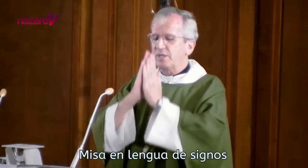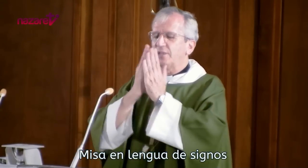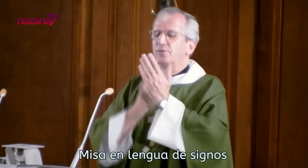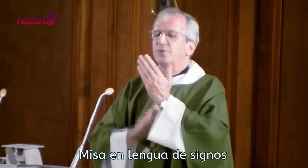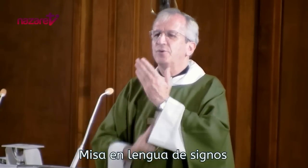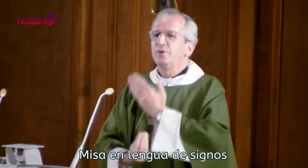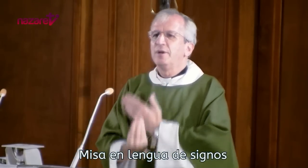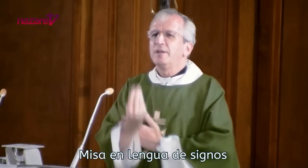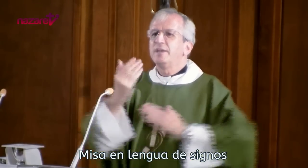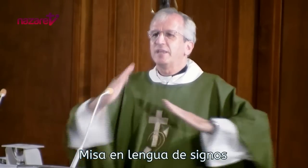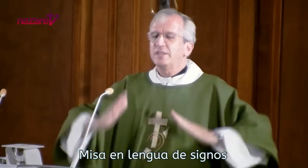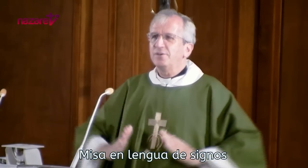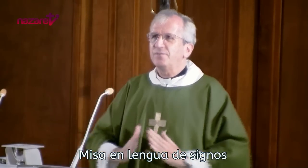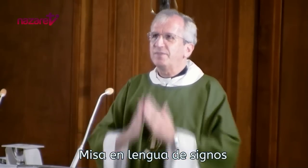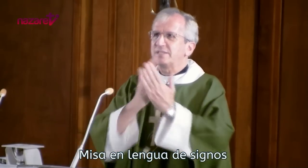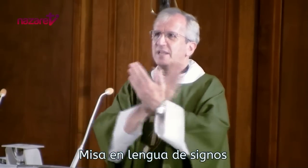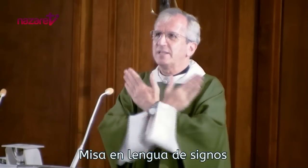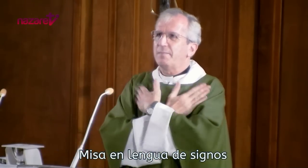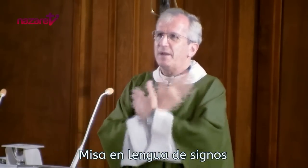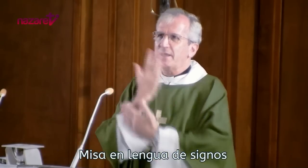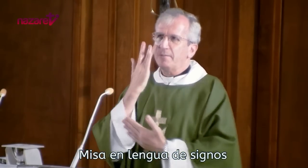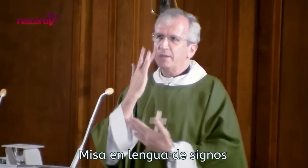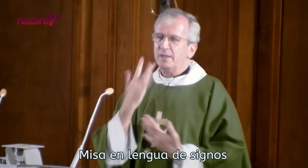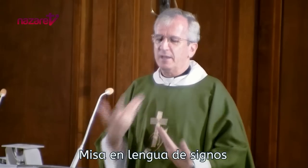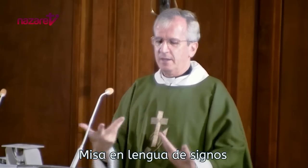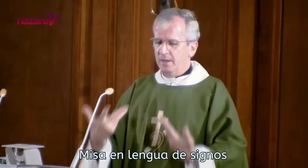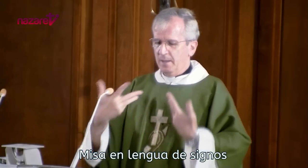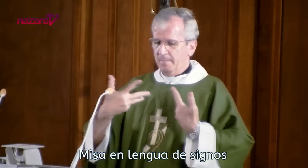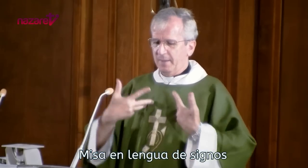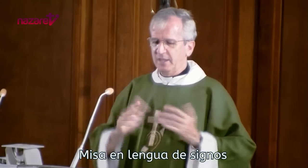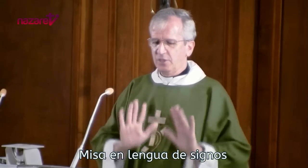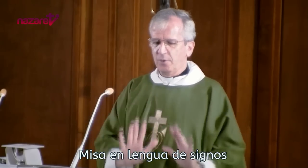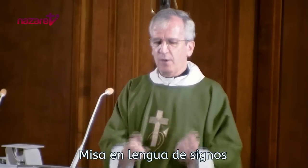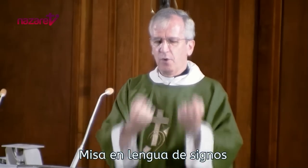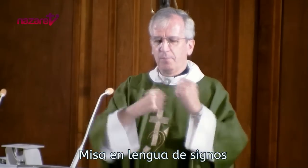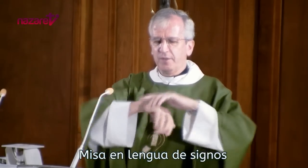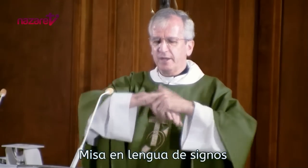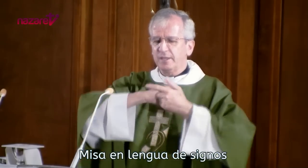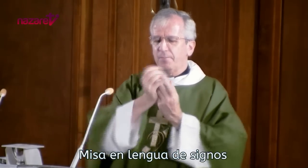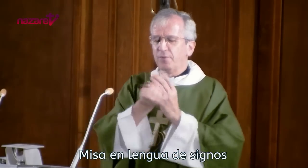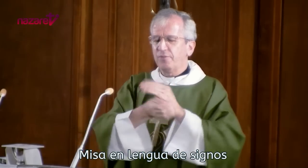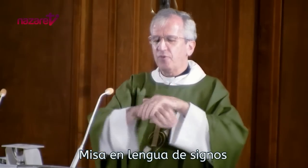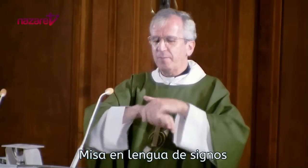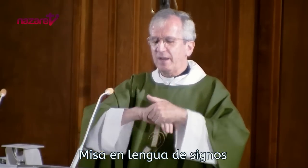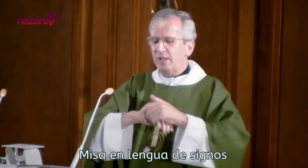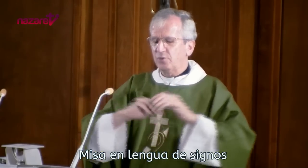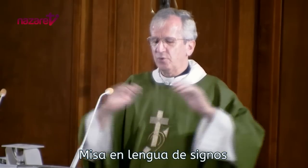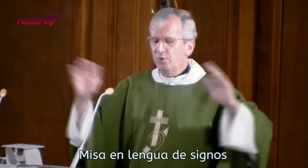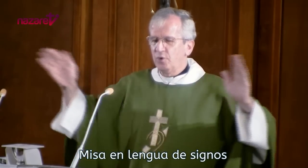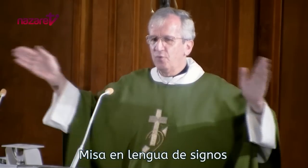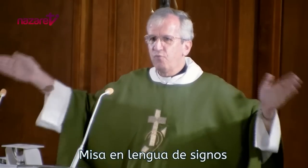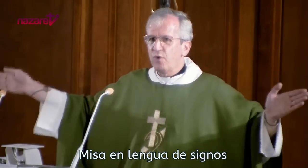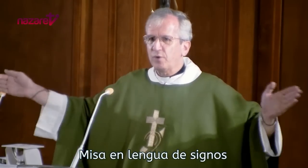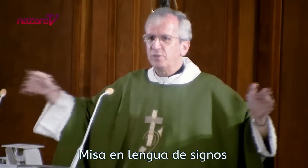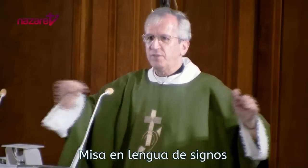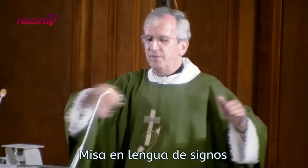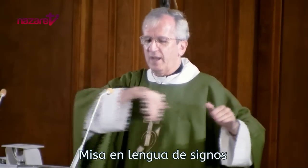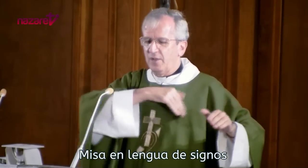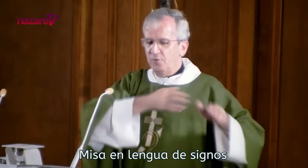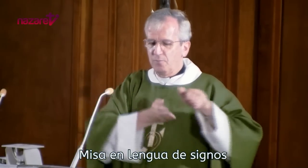Santo. Nació de Santa María Virgen, padeció bajo el poder de Poncio Pilato, fue crucificado,